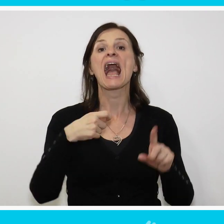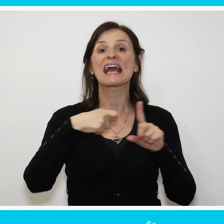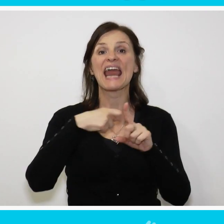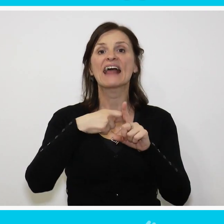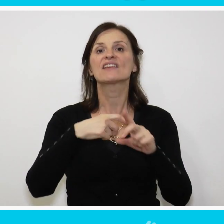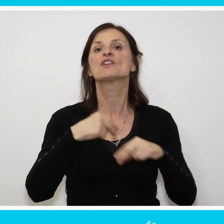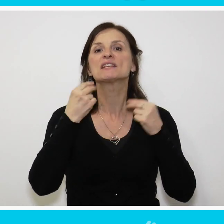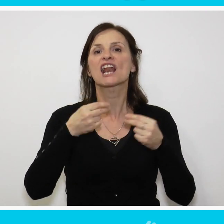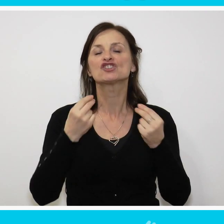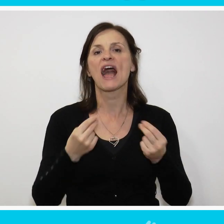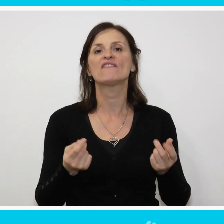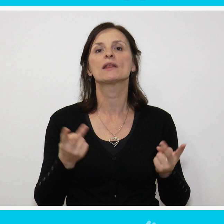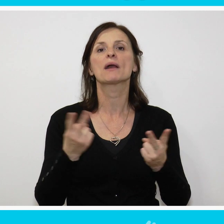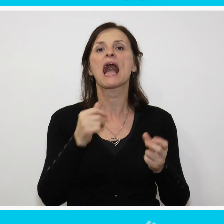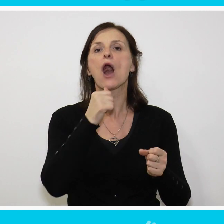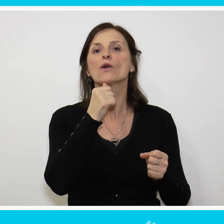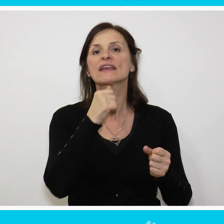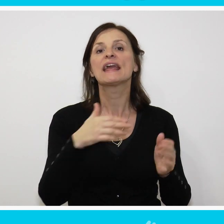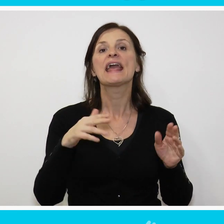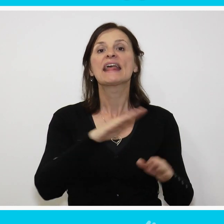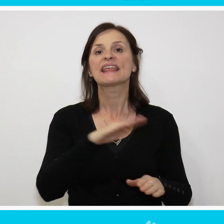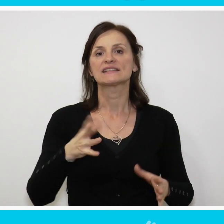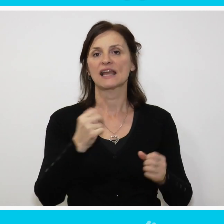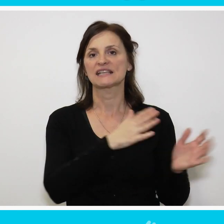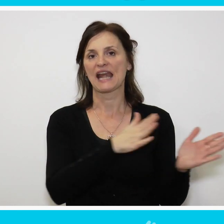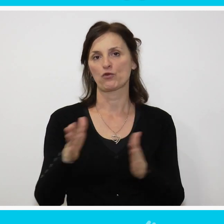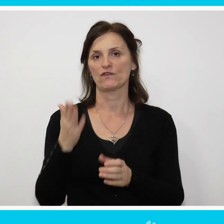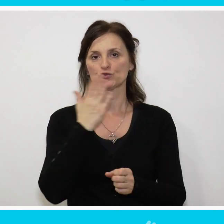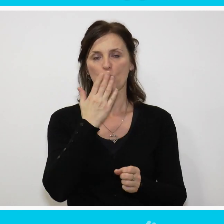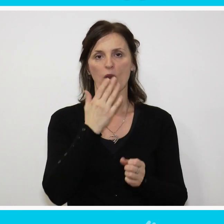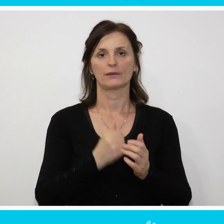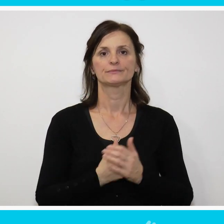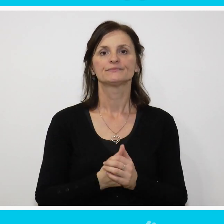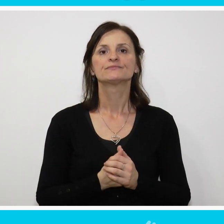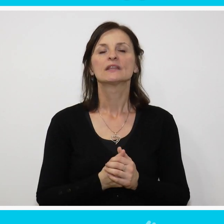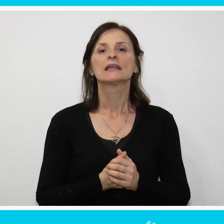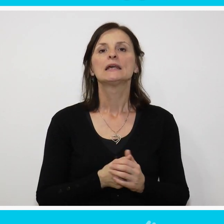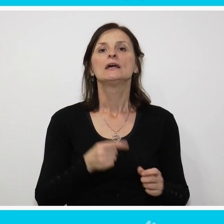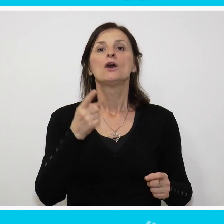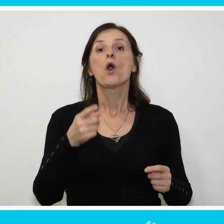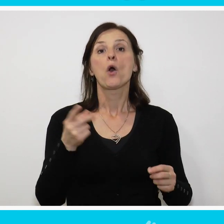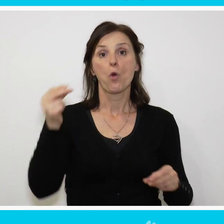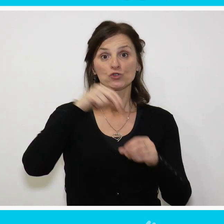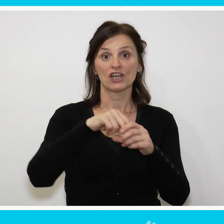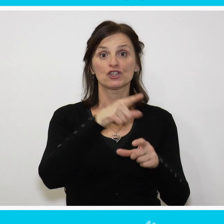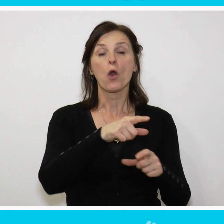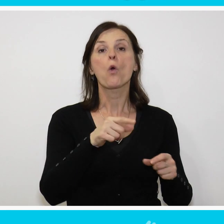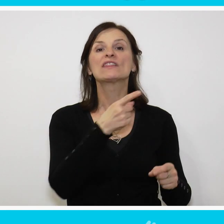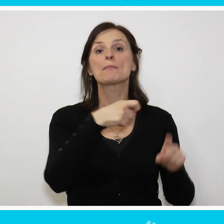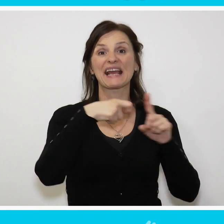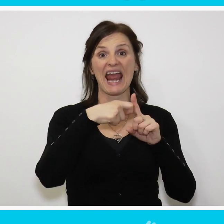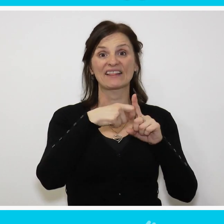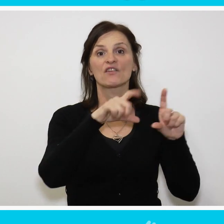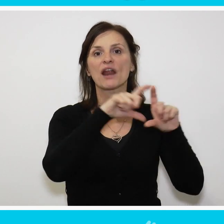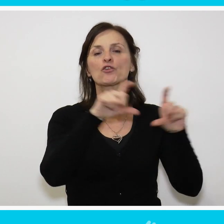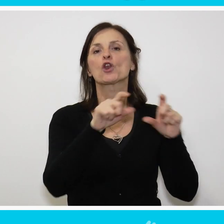za kreativnim izražavanjem kao i deca iz redovne populacije. Učešće u kreativnim radionicama